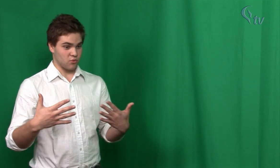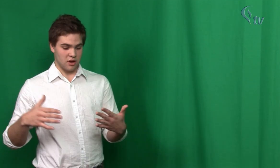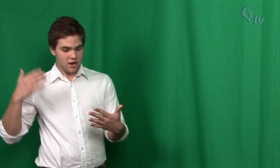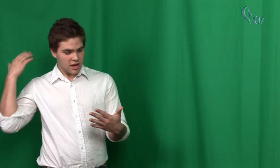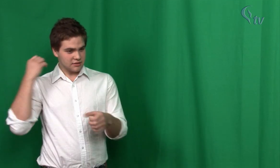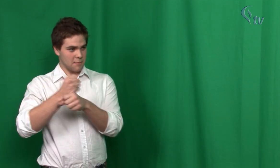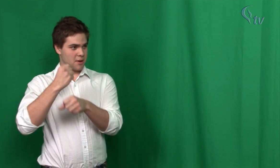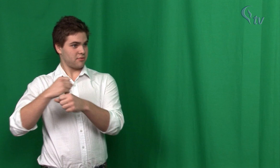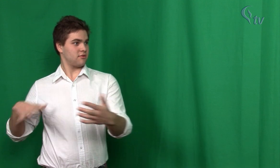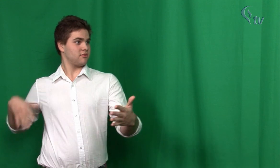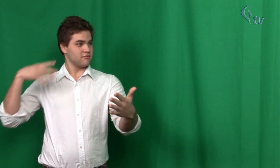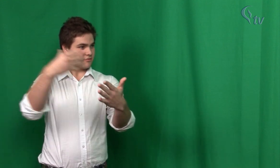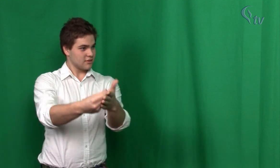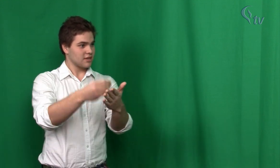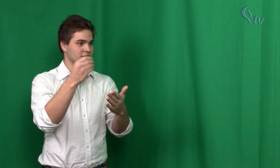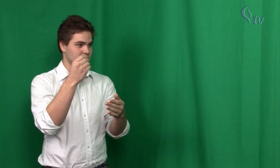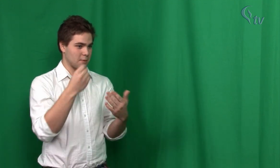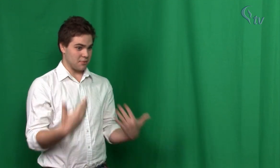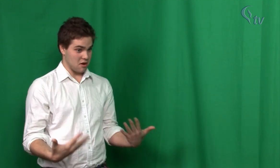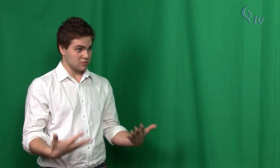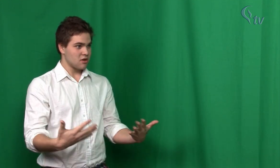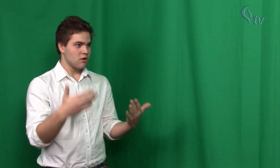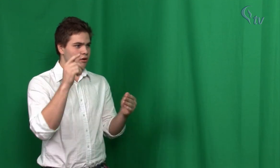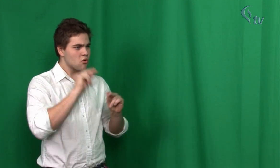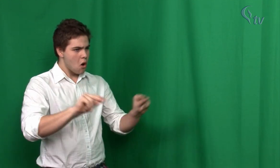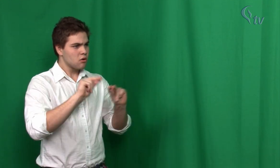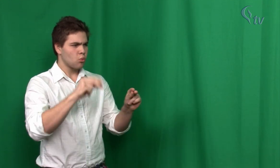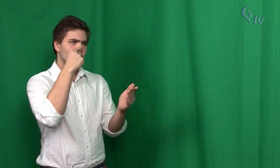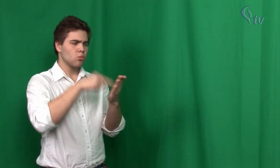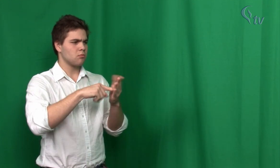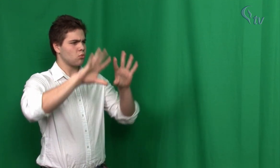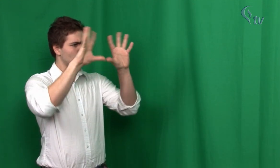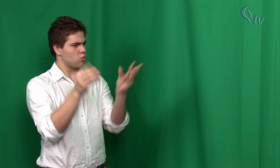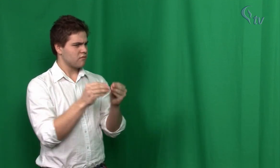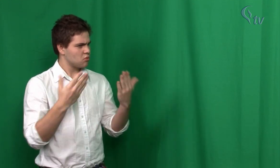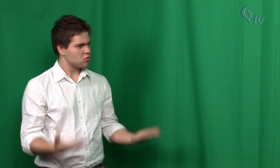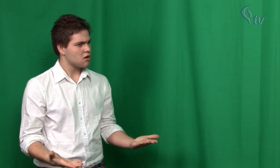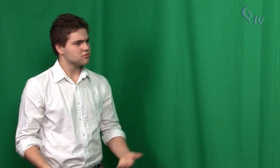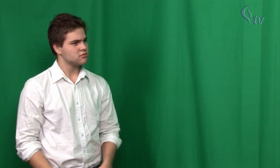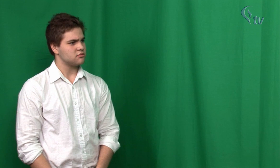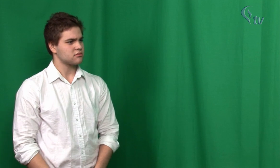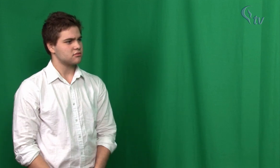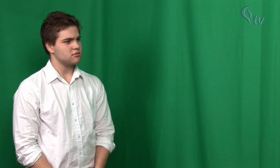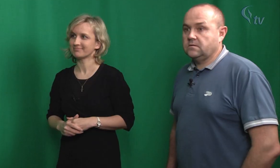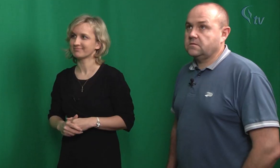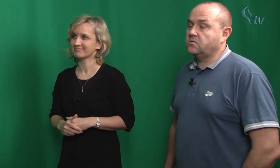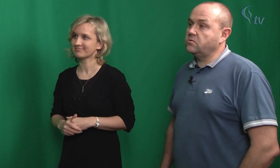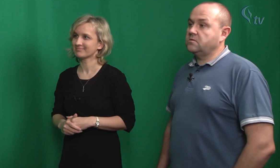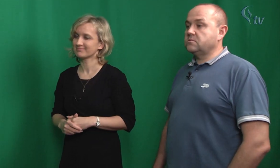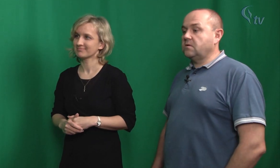Septembrikuust on nüüd see koolitus toimunud. Kuidas sa tunned, kuidas see koolitus on läinud? See koolitus on läinud